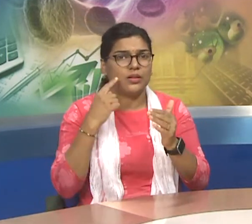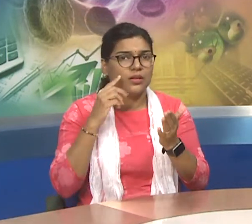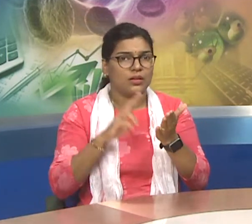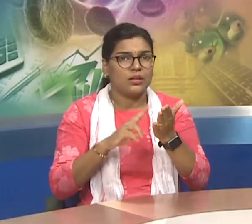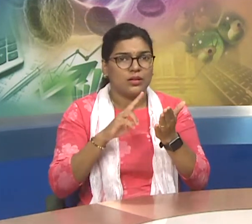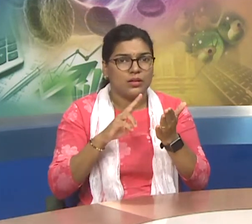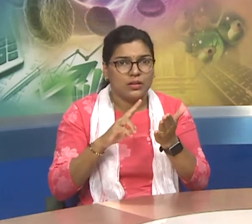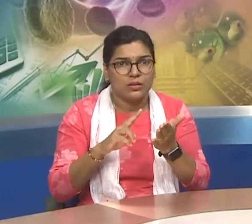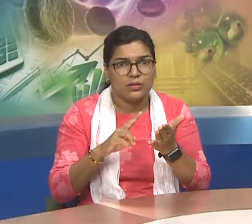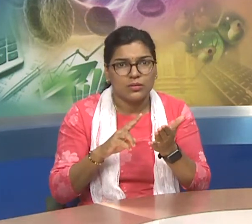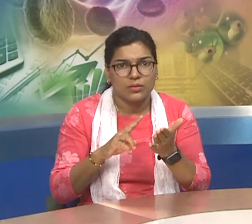periodicals,